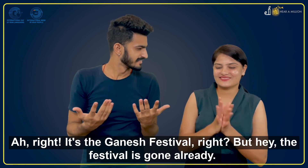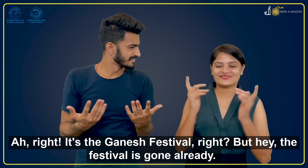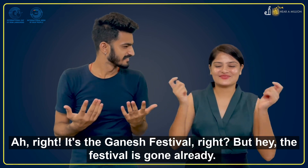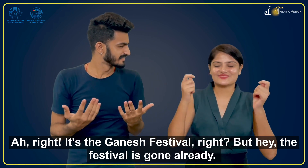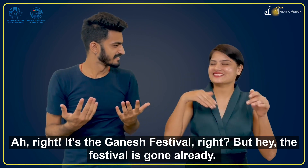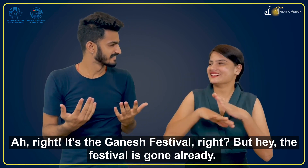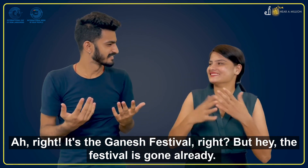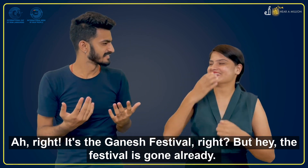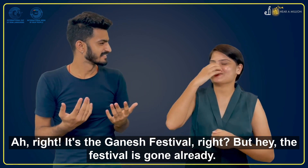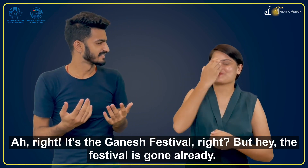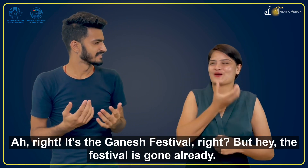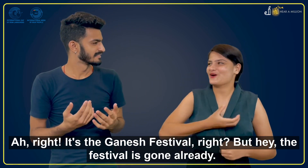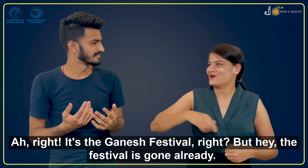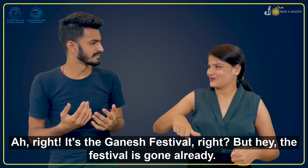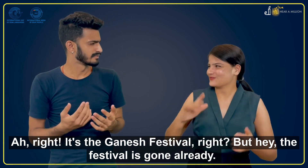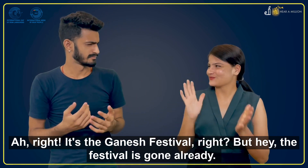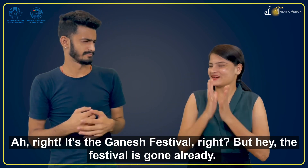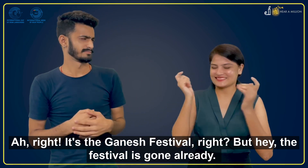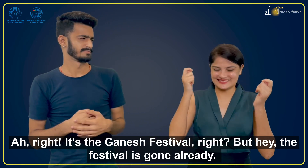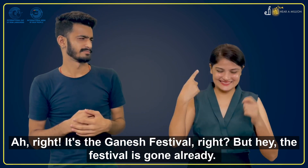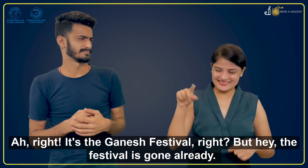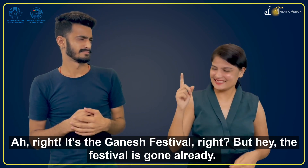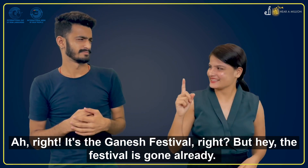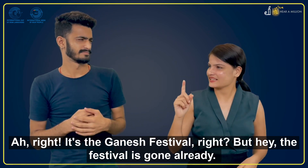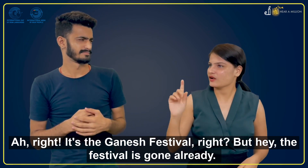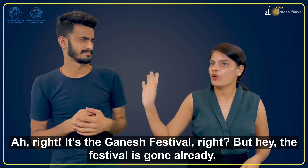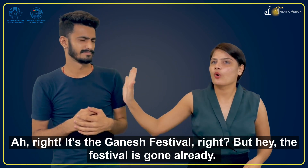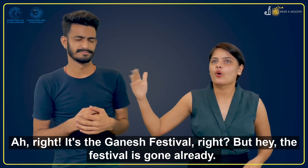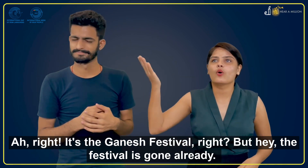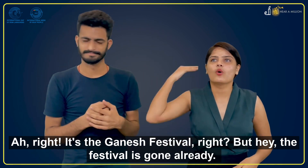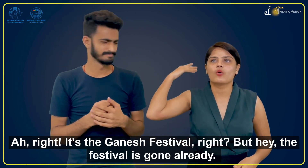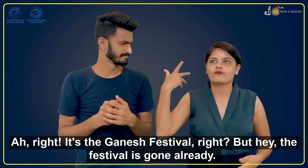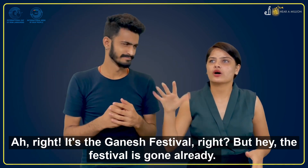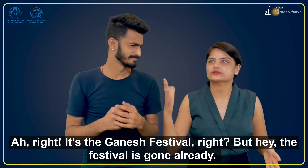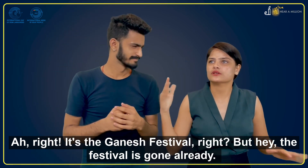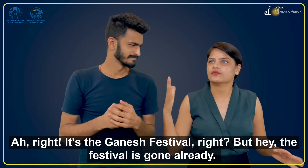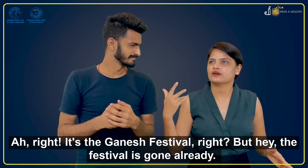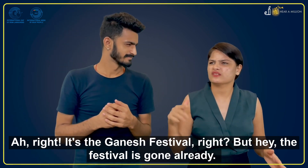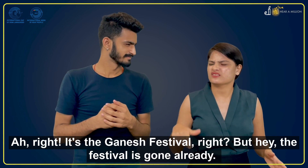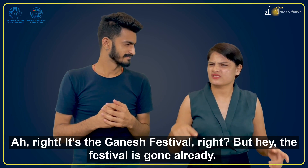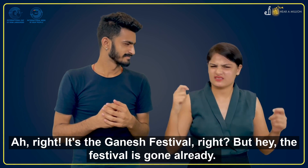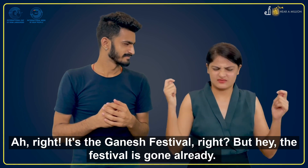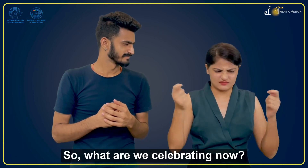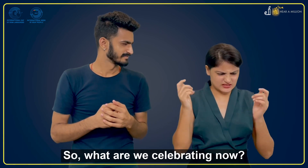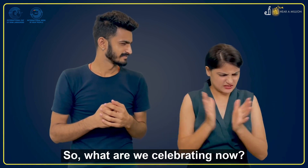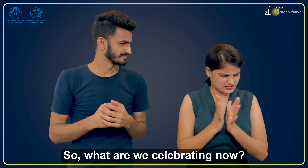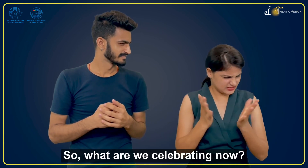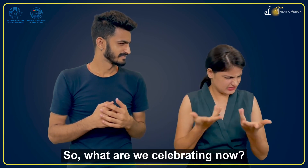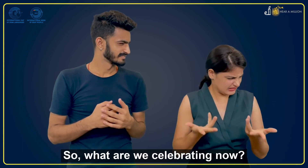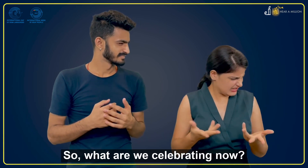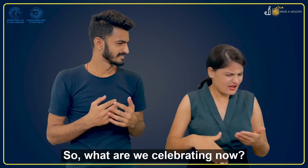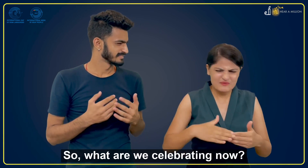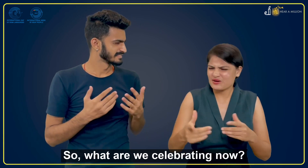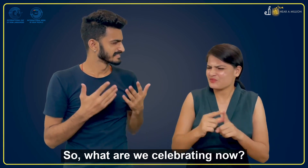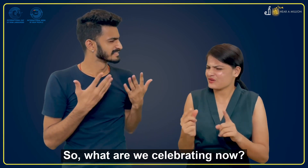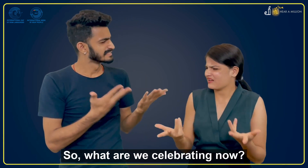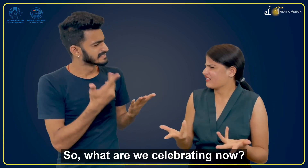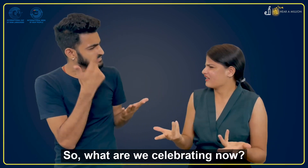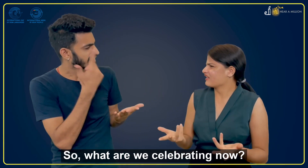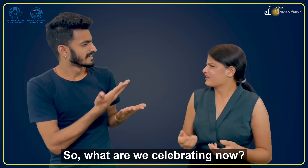सही कहा गणेश चतुर्थी है ना वह त्योहार मना